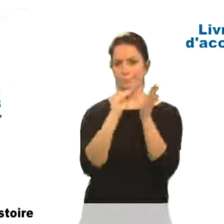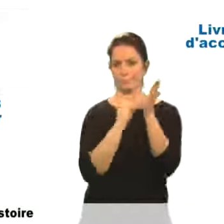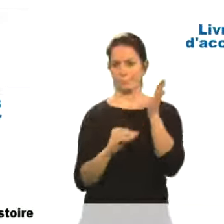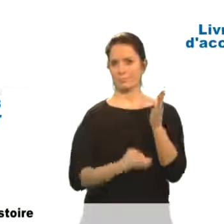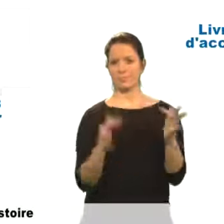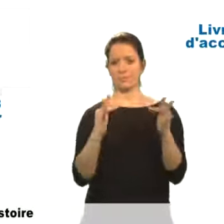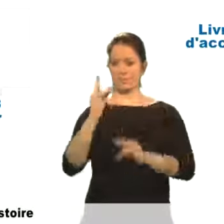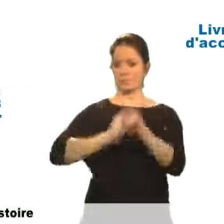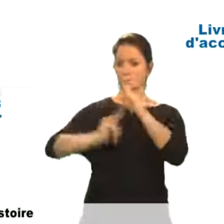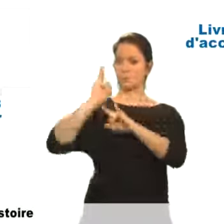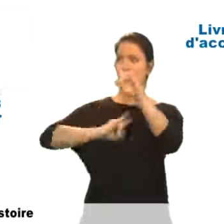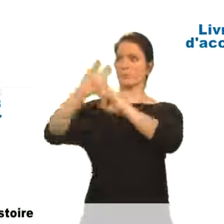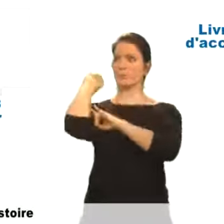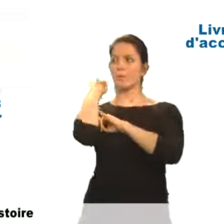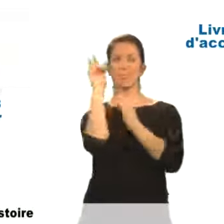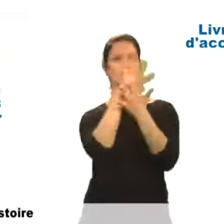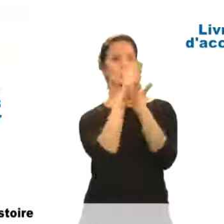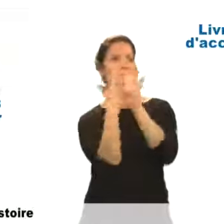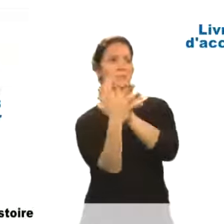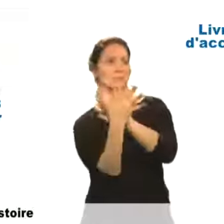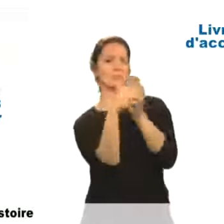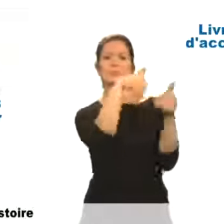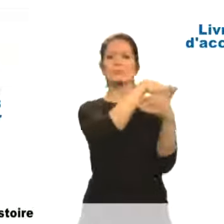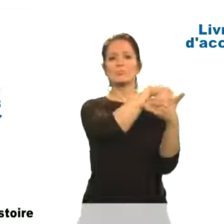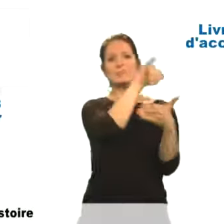l'association, ses acteurs et ses perspectives.